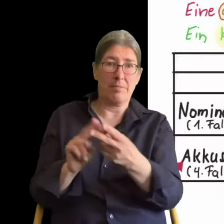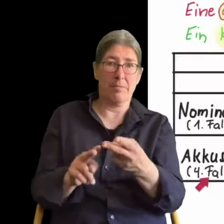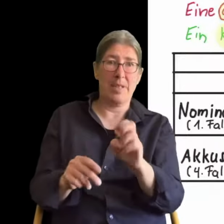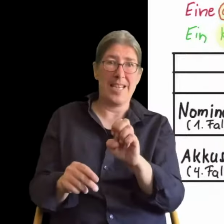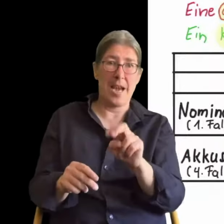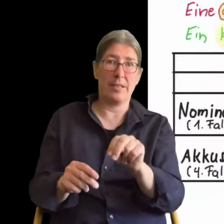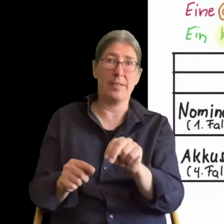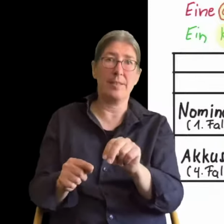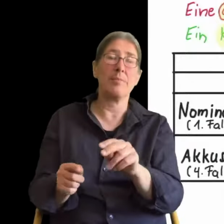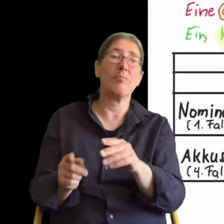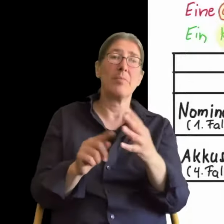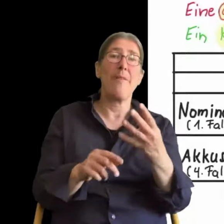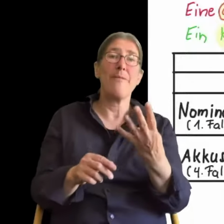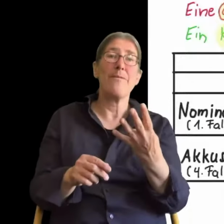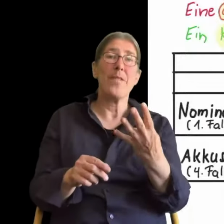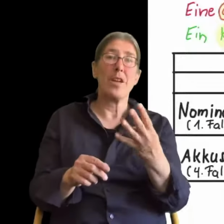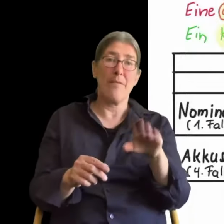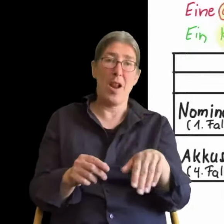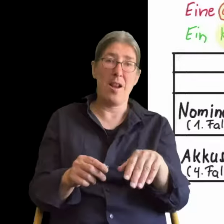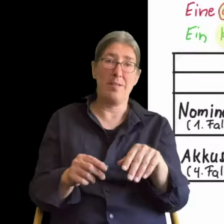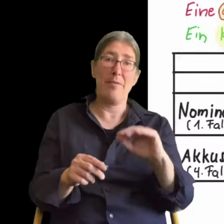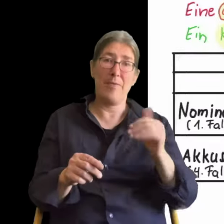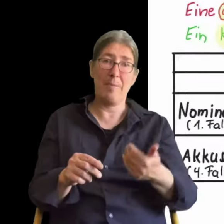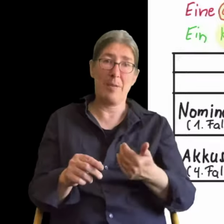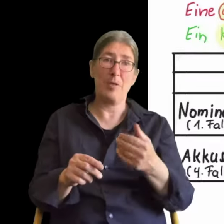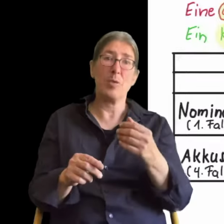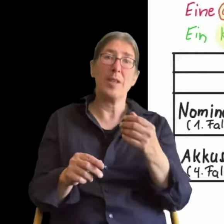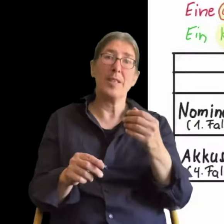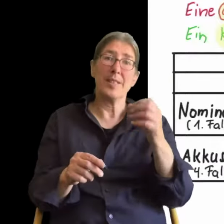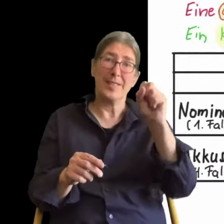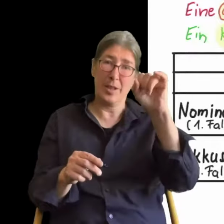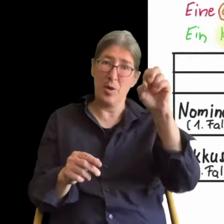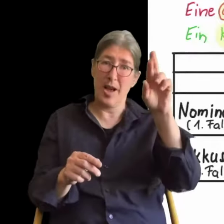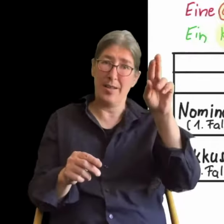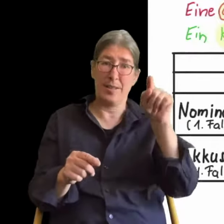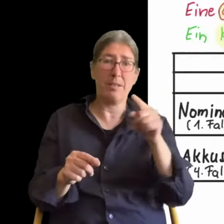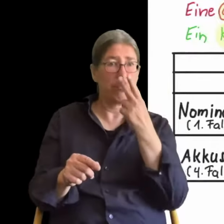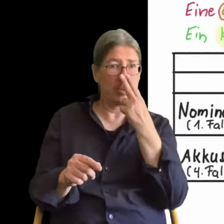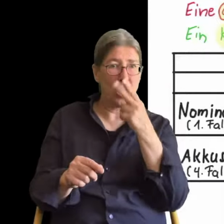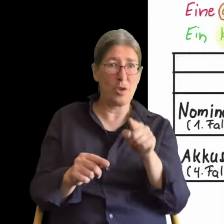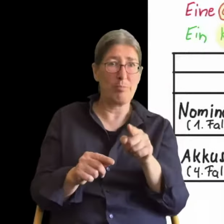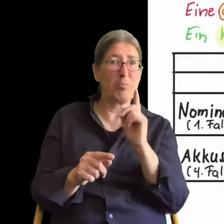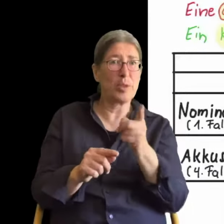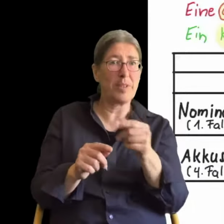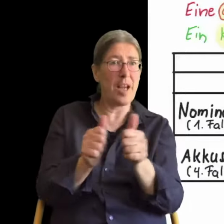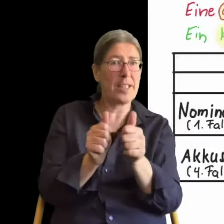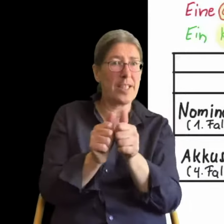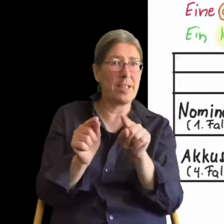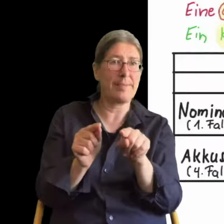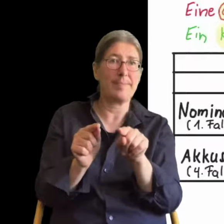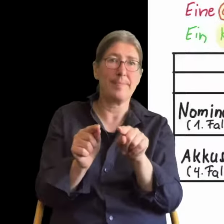Und im vierten Fall Femininum Singular. Wie sehen da die Veränderungen aus bei bestimmten Artikeln?